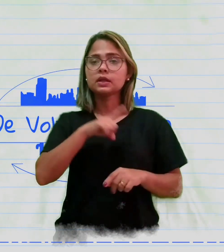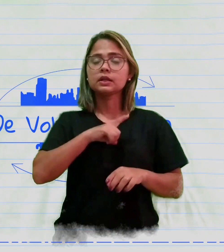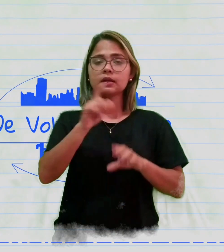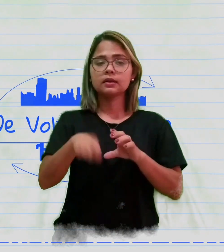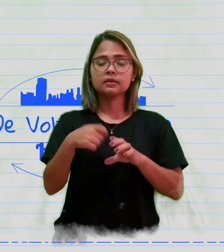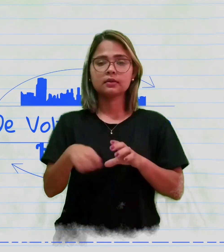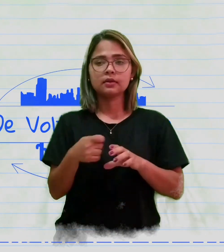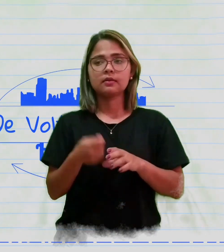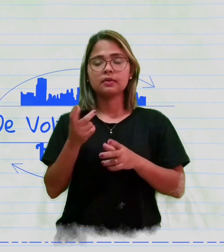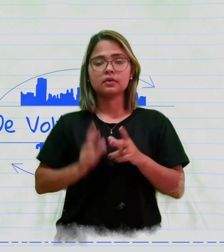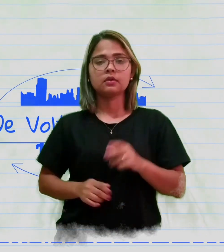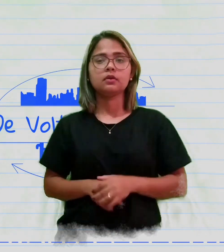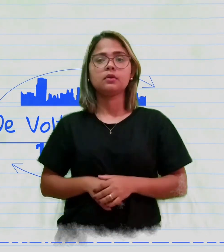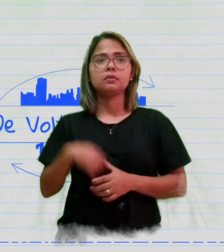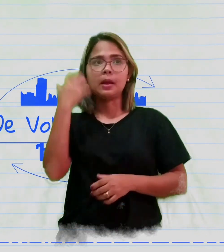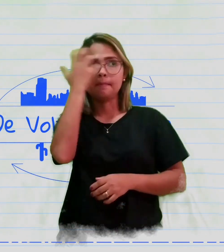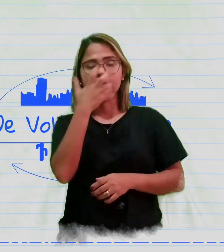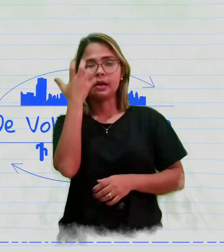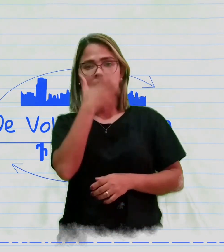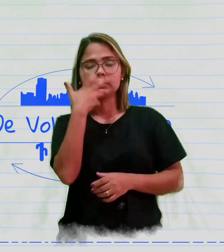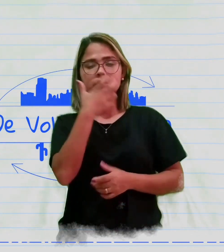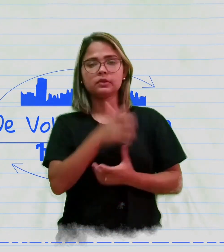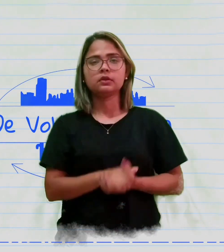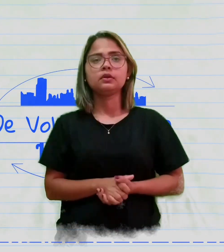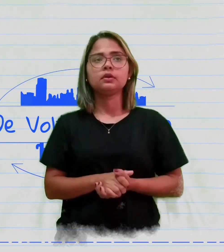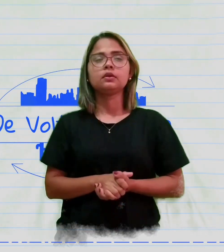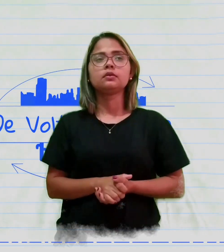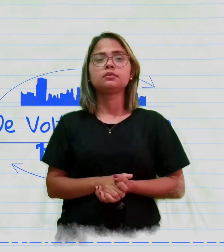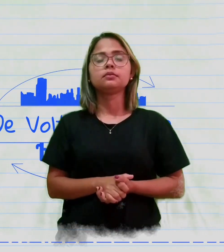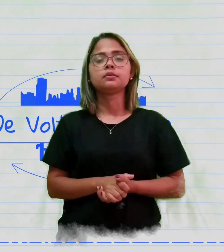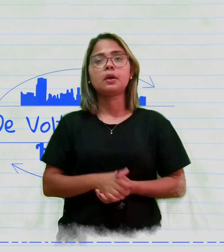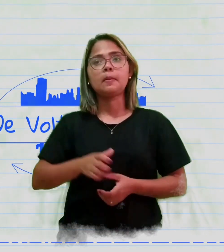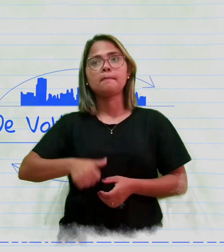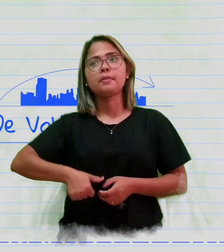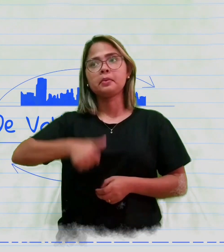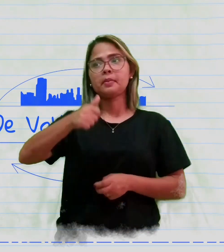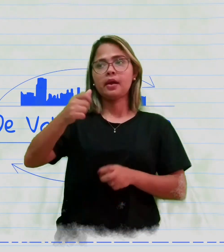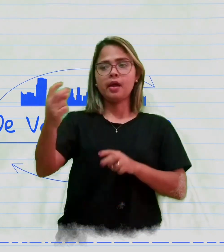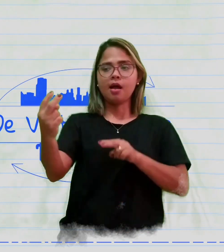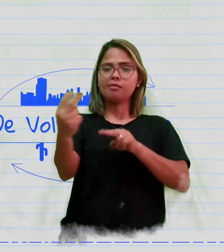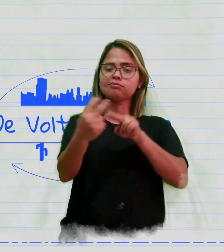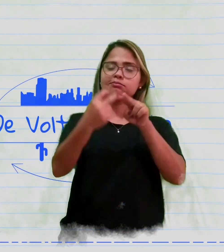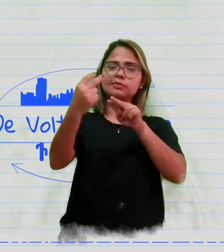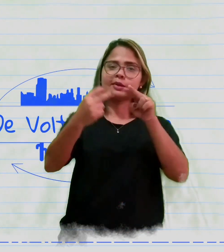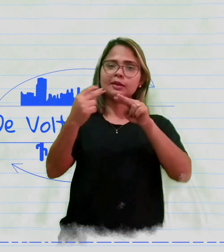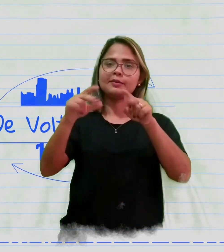quero ficar com meu amor, hoje não está dando certo, né? A gente sente, eu pelo menos senti uma coisa assim que me remeteu a uma história